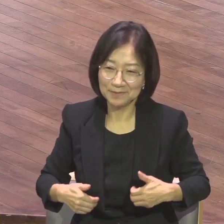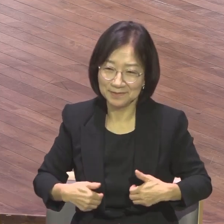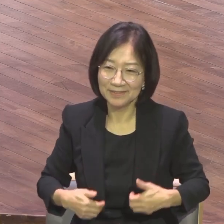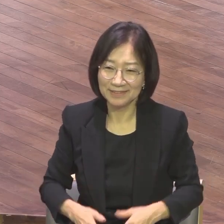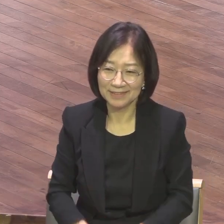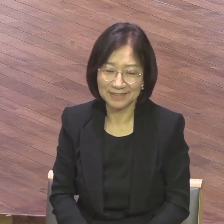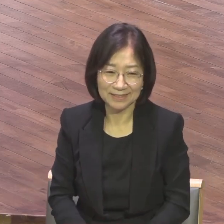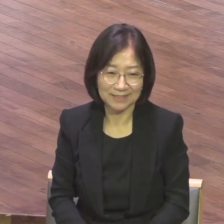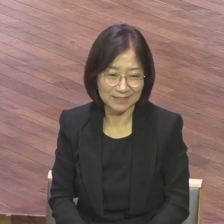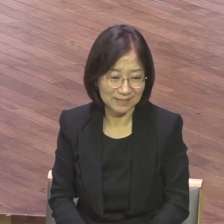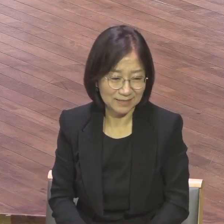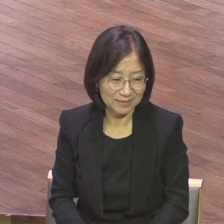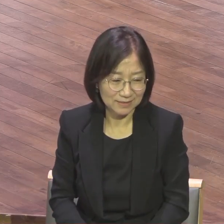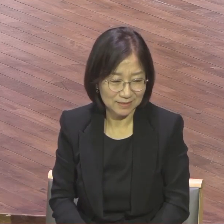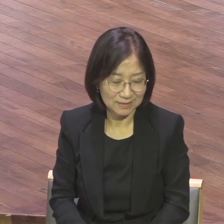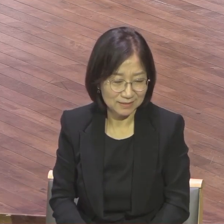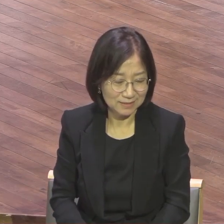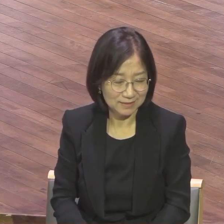신앙생활.